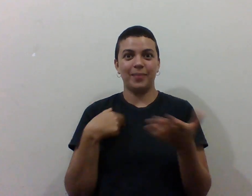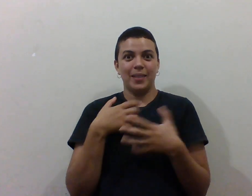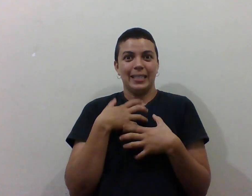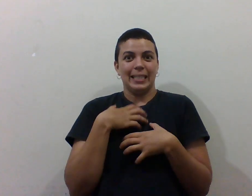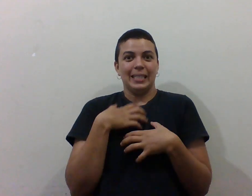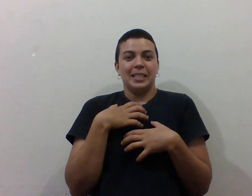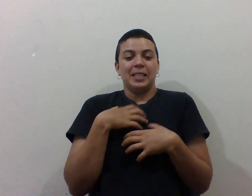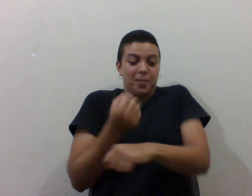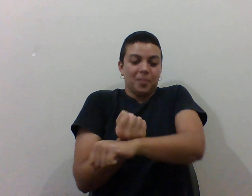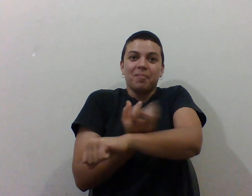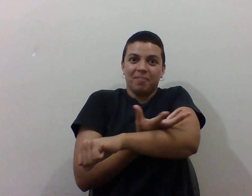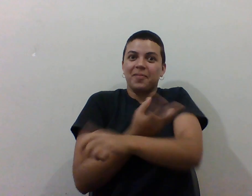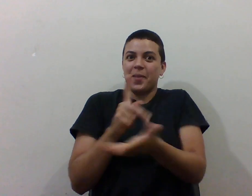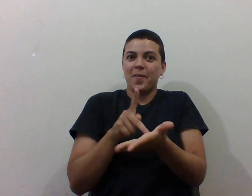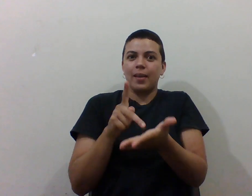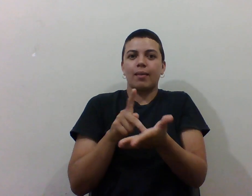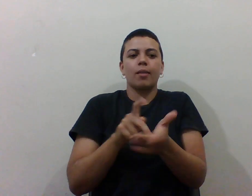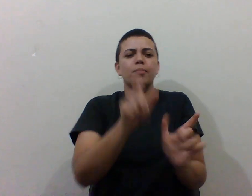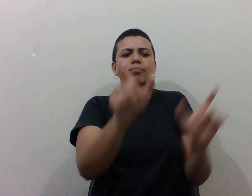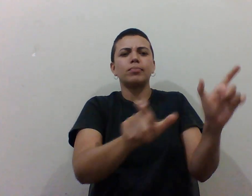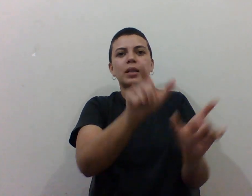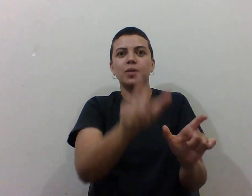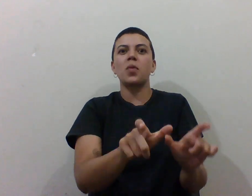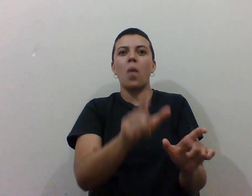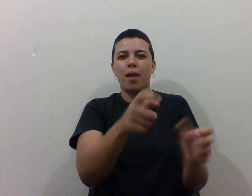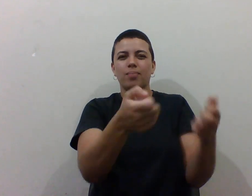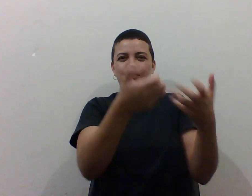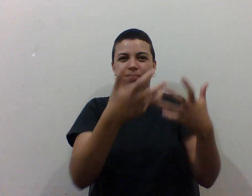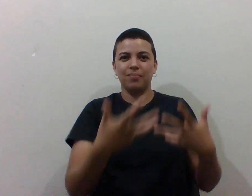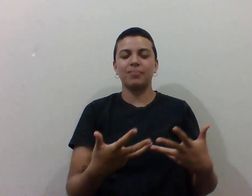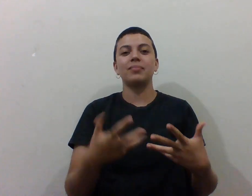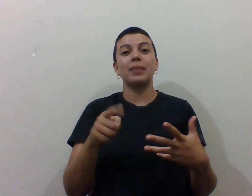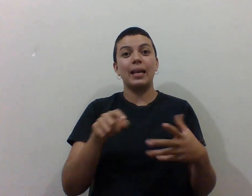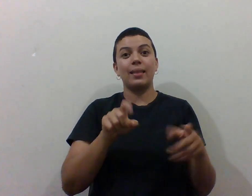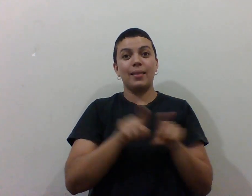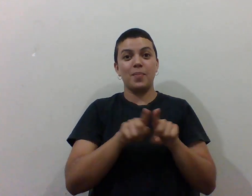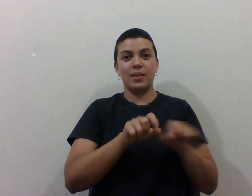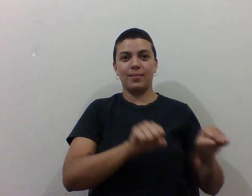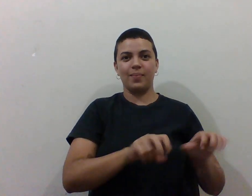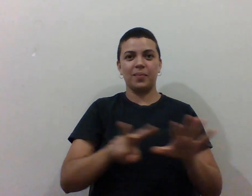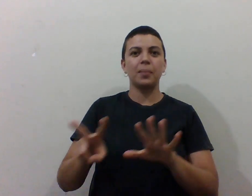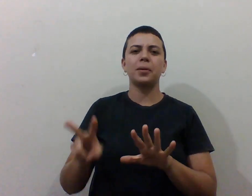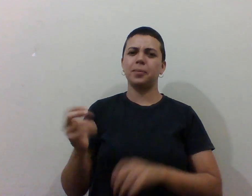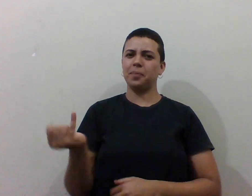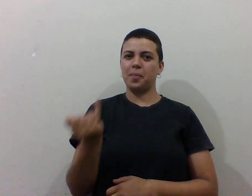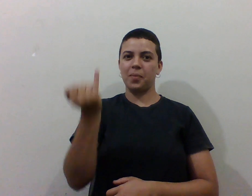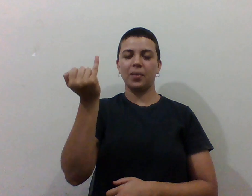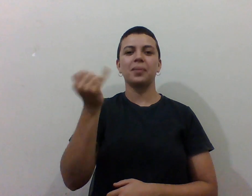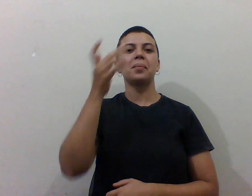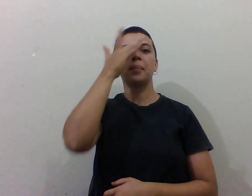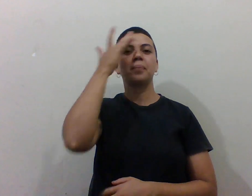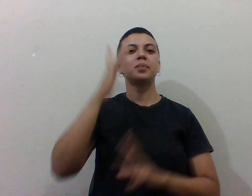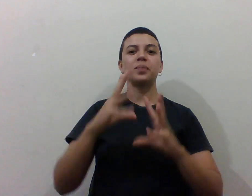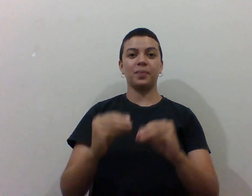falas tão fortes e uma semana tão simbólica, né, para todos e para todas que trabalham com educação. Eu me sinto